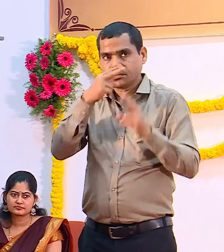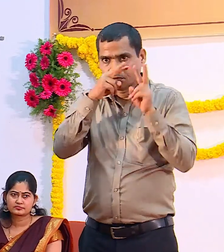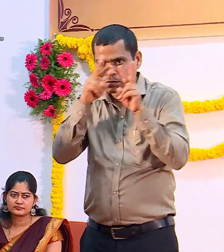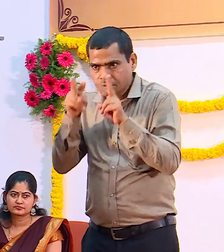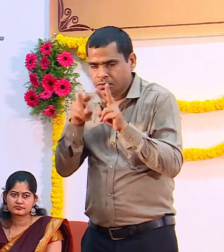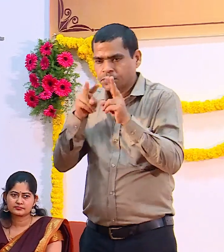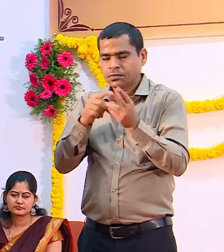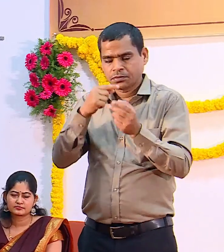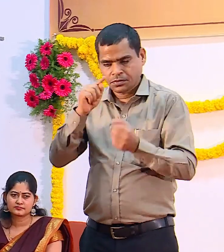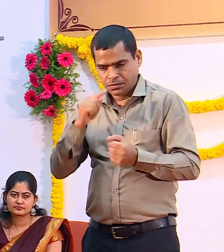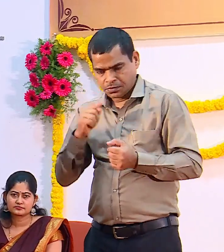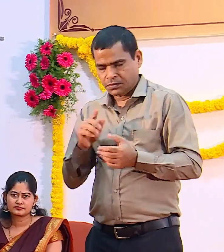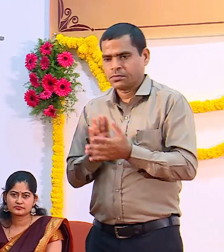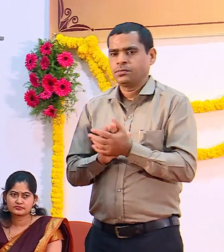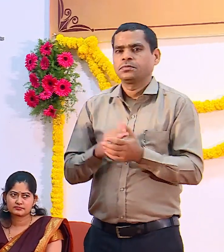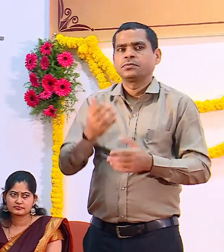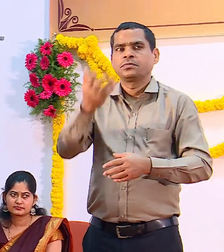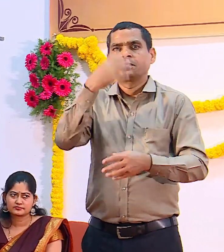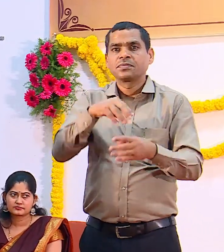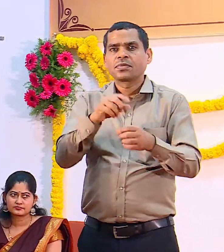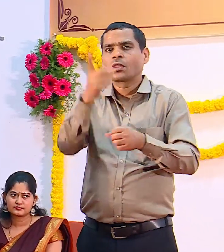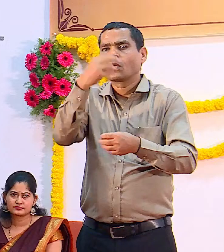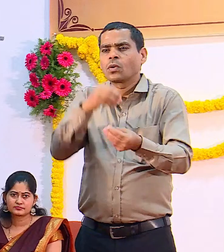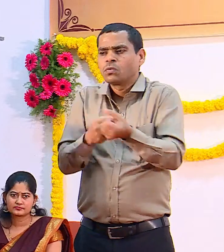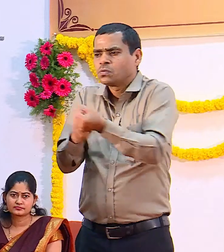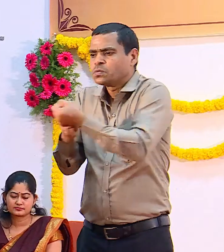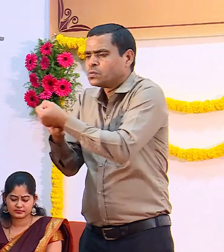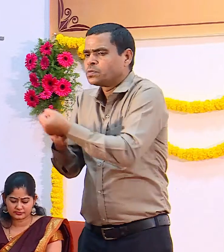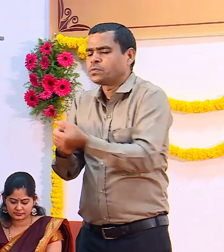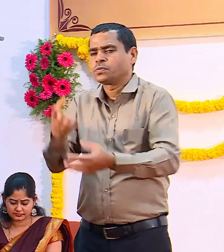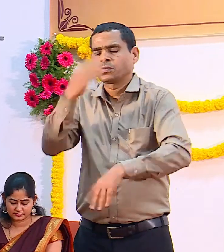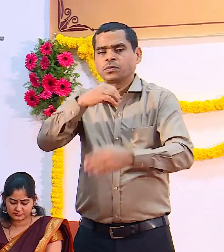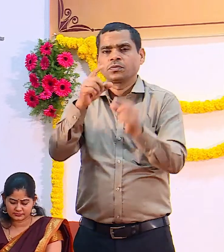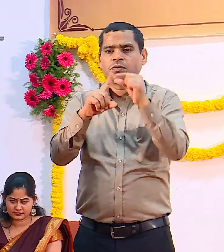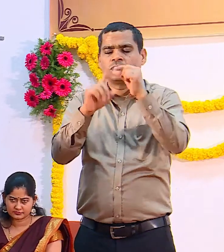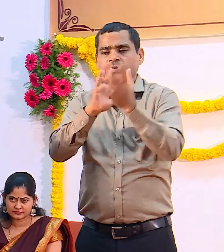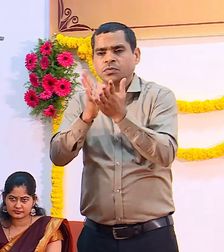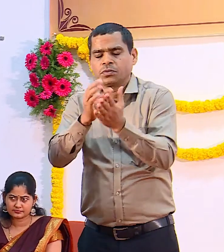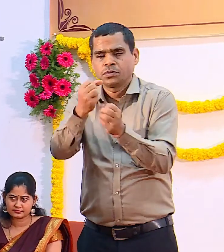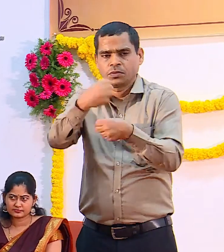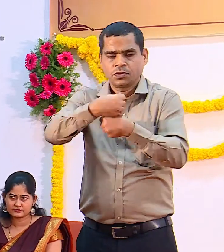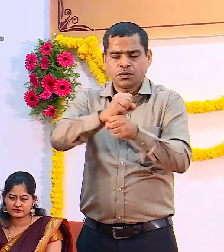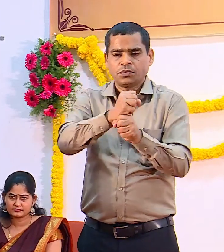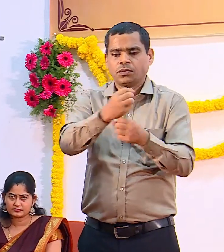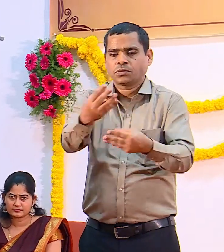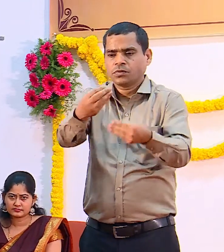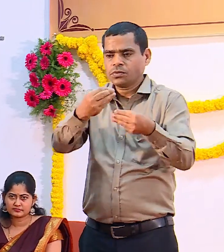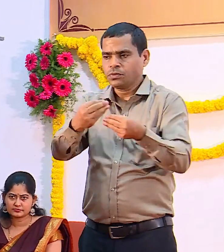और कहाँ से स्टेट्स को और आप अपना उसमें योगदान करें, तो इसका भी प्रकल्प आप बनाएं।